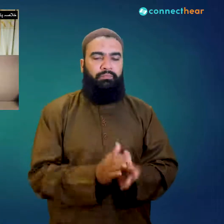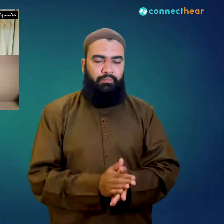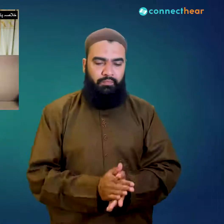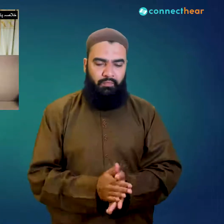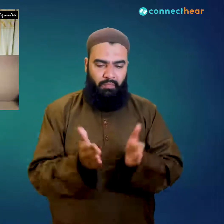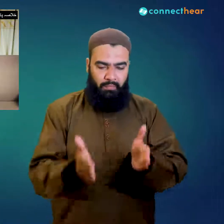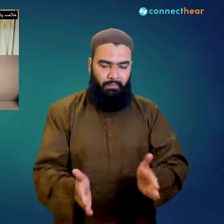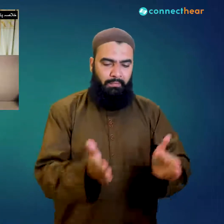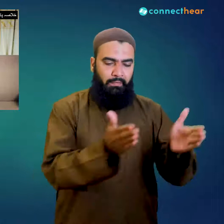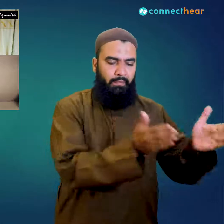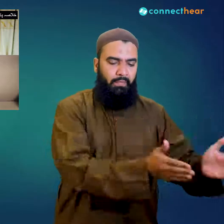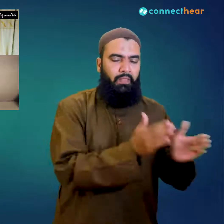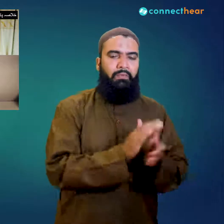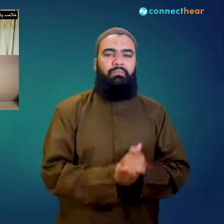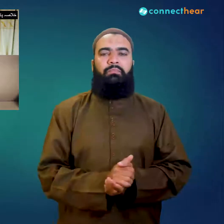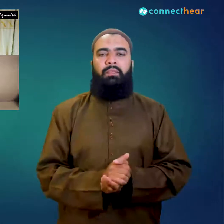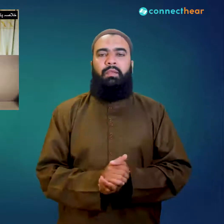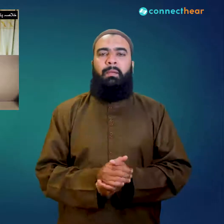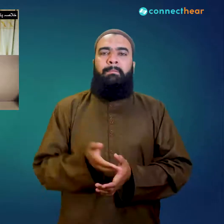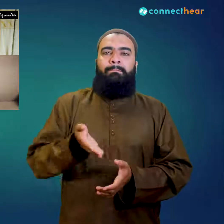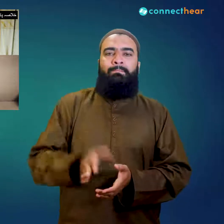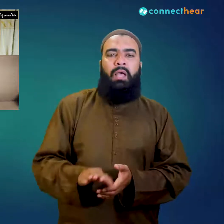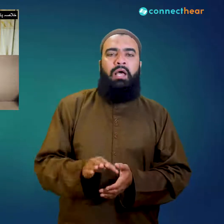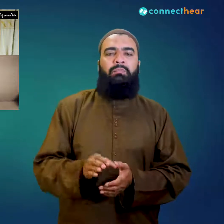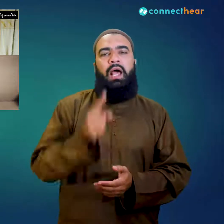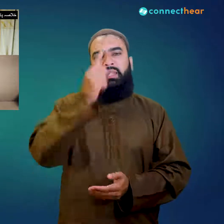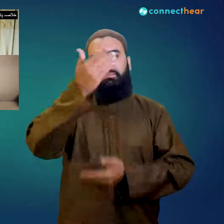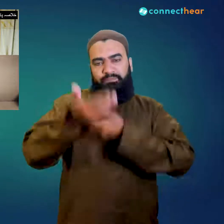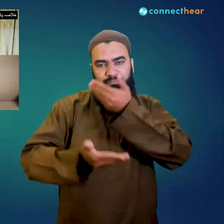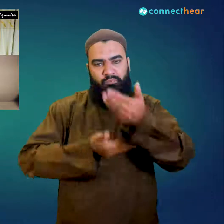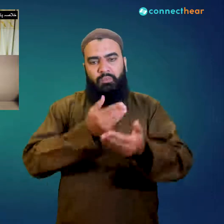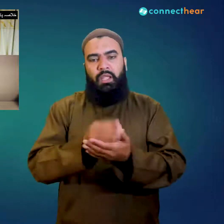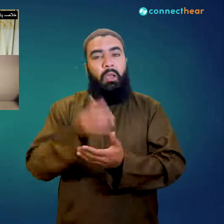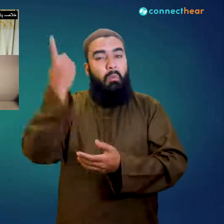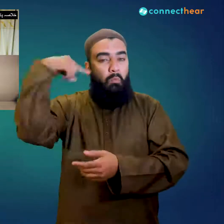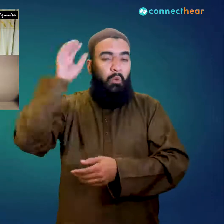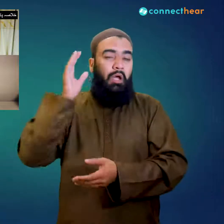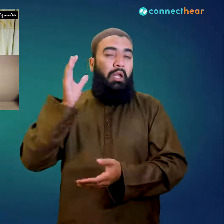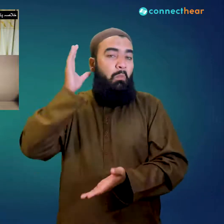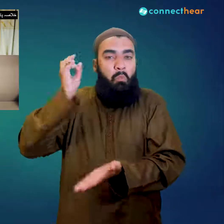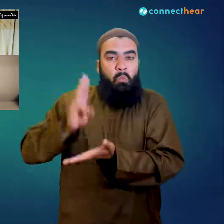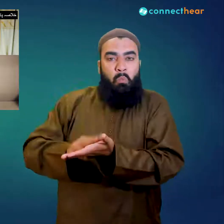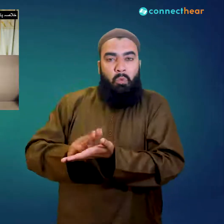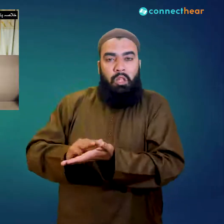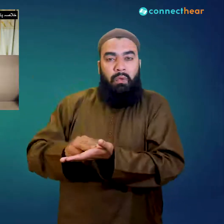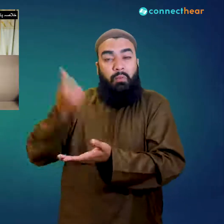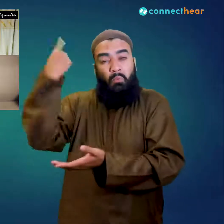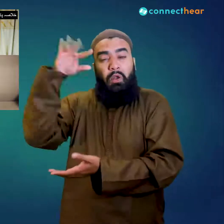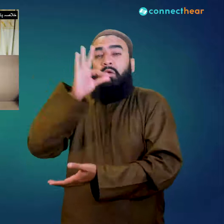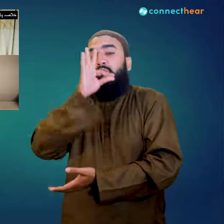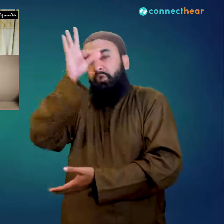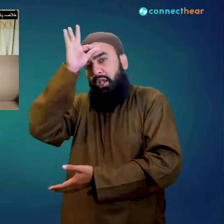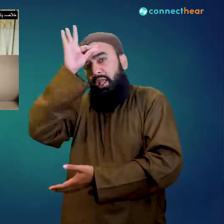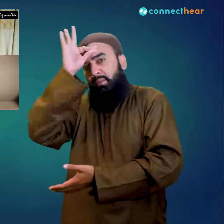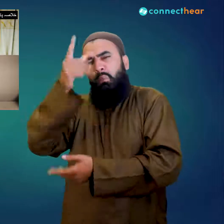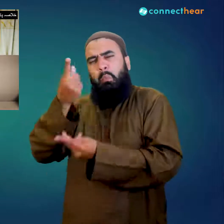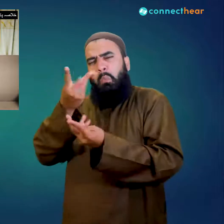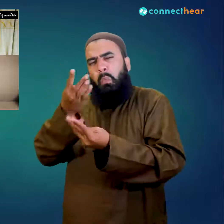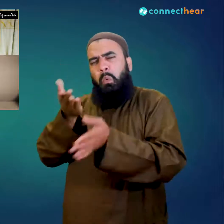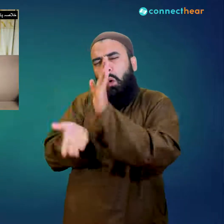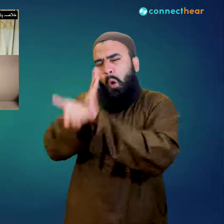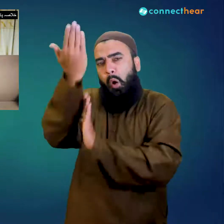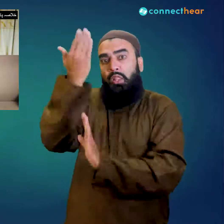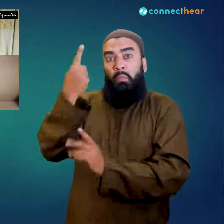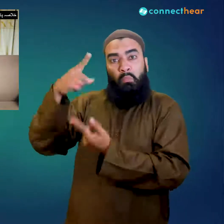روزہ۔ قرآن مجید کا نزول رمضان المبارک میں ہوا، اس کا ذکر اس آیت میں فرمایا گیا، شہر رمضان